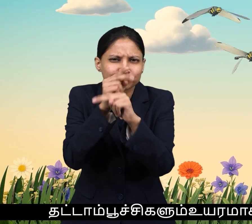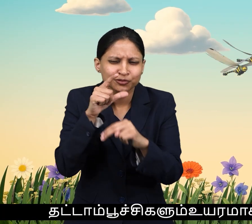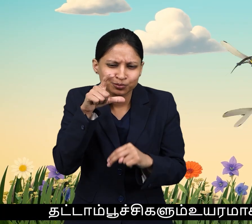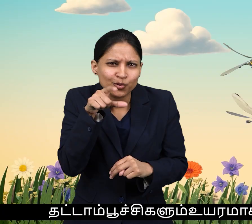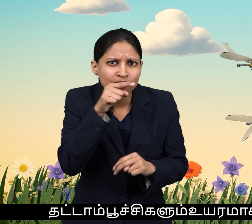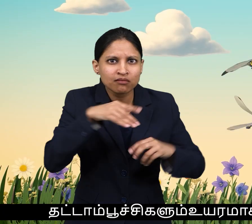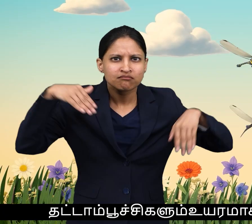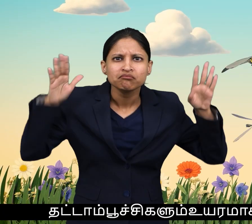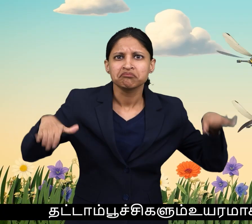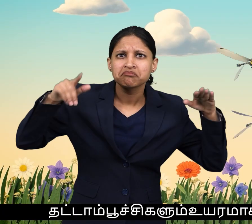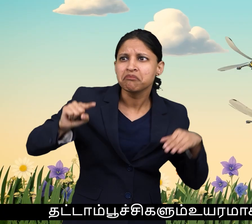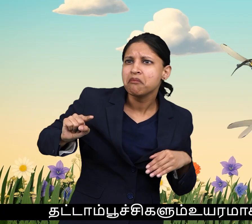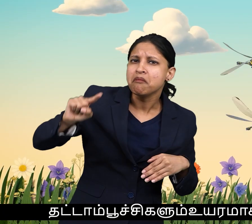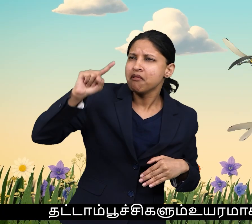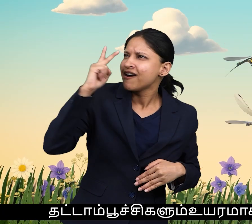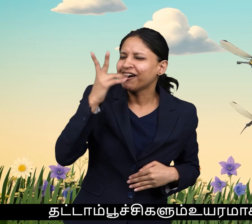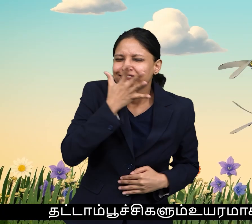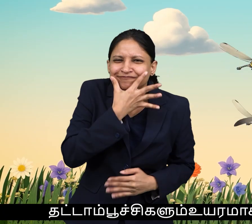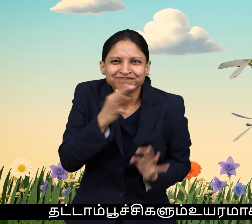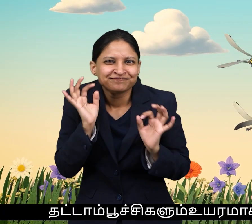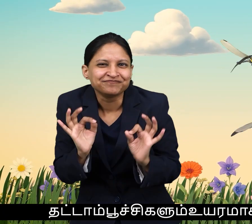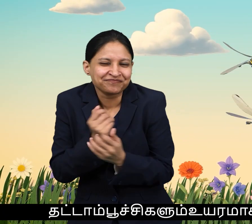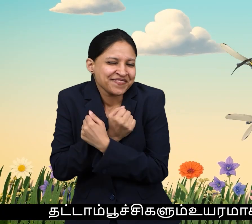தட்டாம்பூச்சிகளும் உயரமாக பறந்து அழகாக தெரிகின்றன.